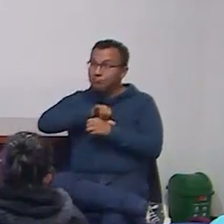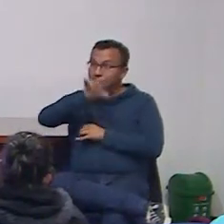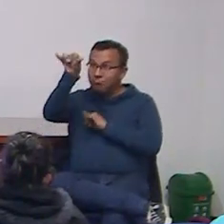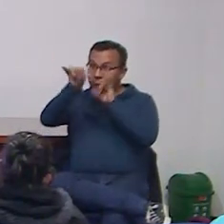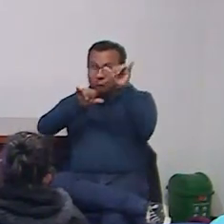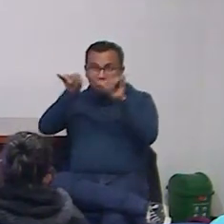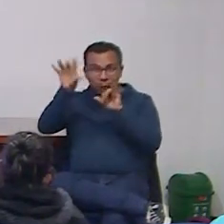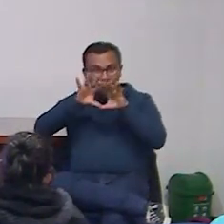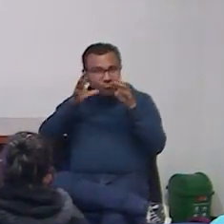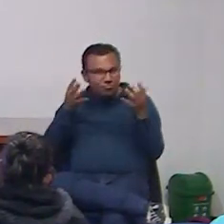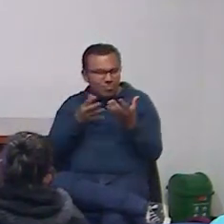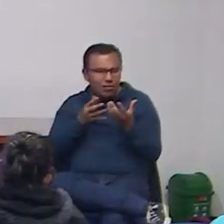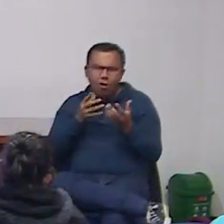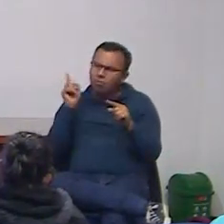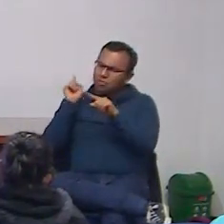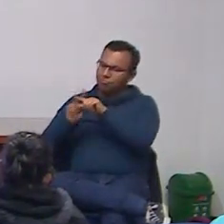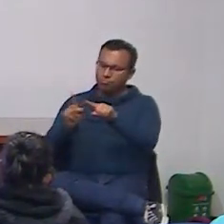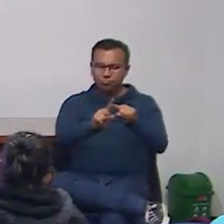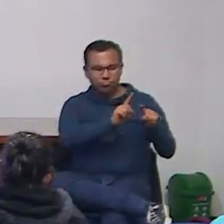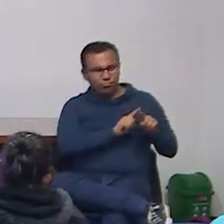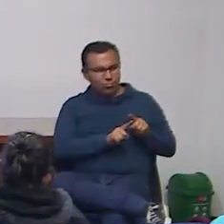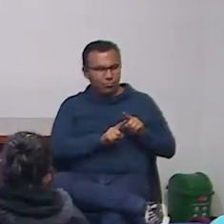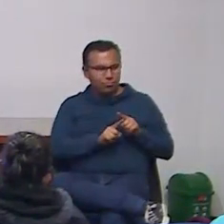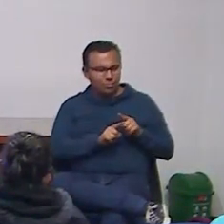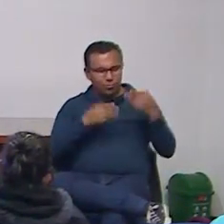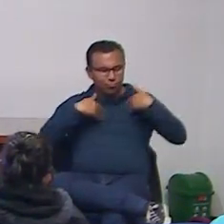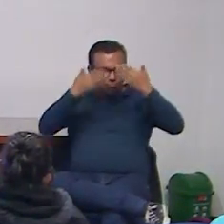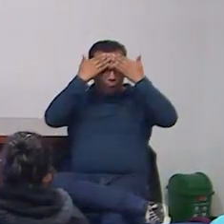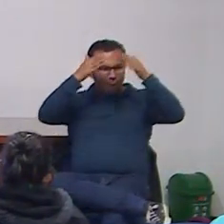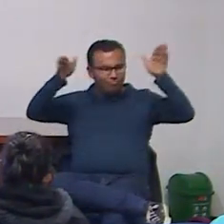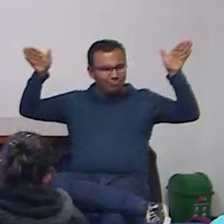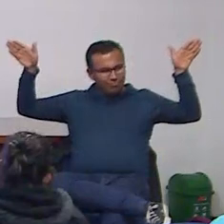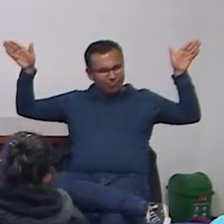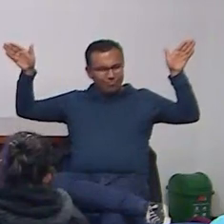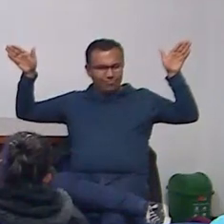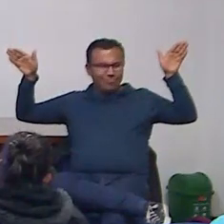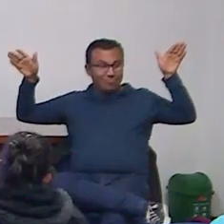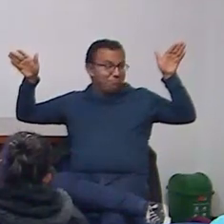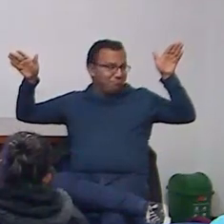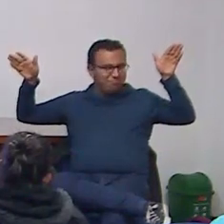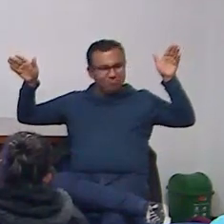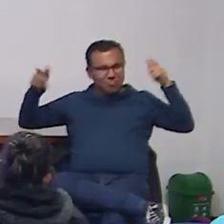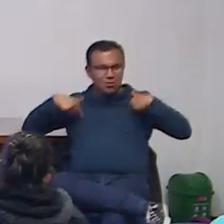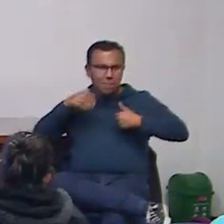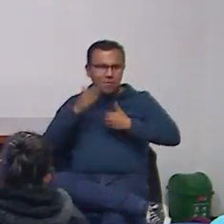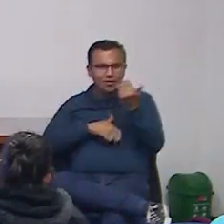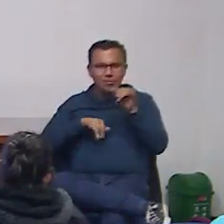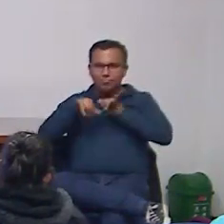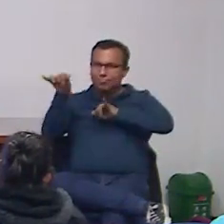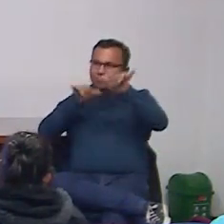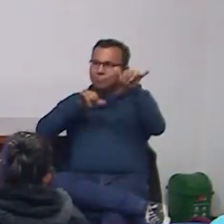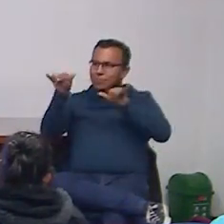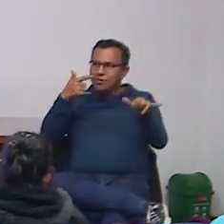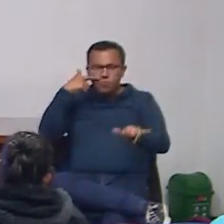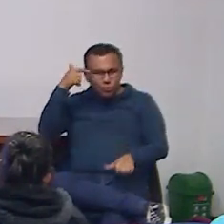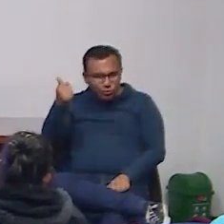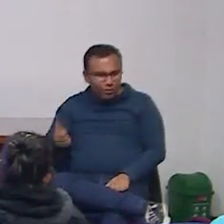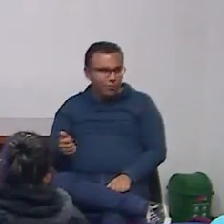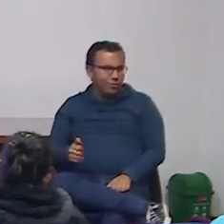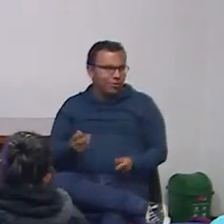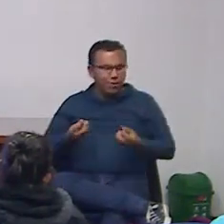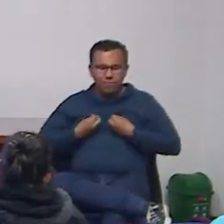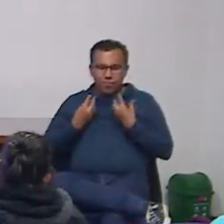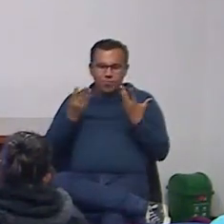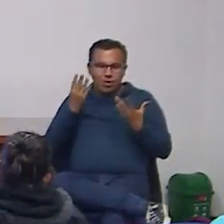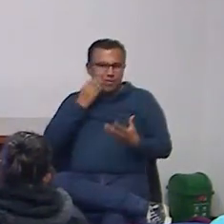mundo Sabiendo de todos los géneros musicales pues me abrió la mente y me dio la posibilidad de viajar y de hacer cosas muy chéveres y de